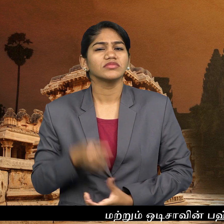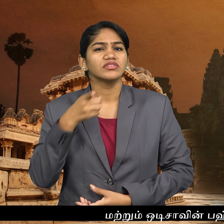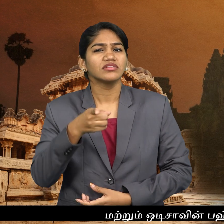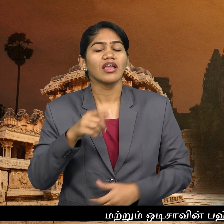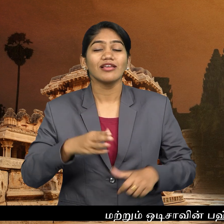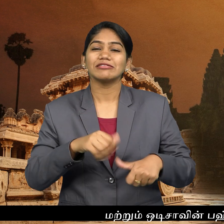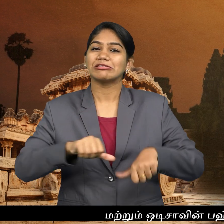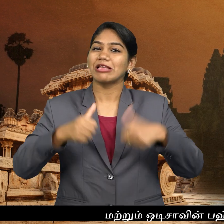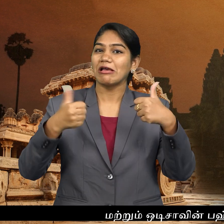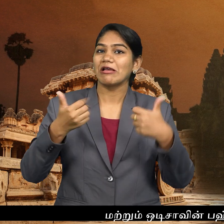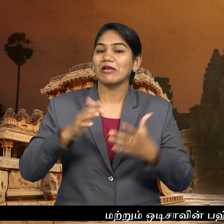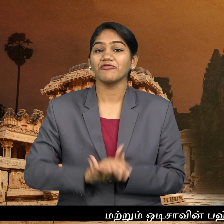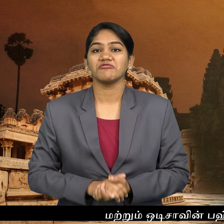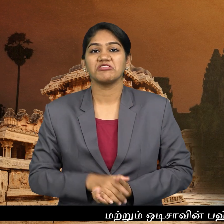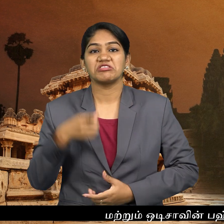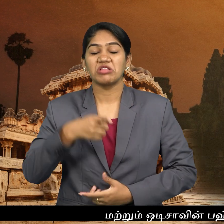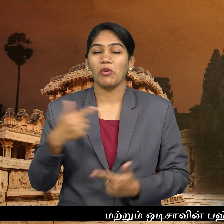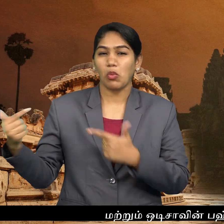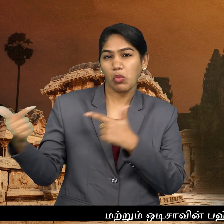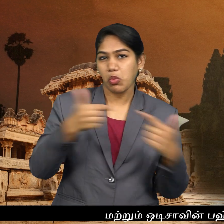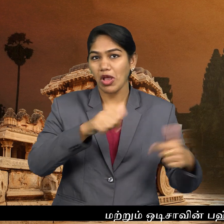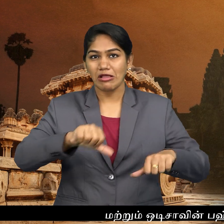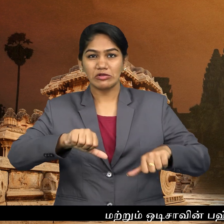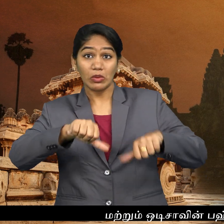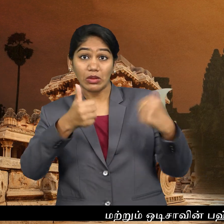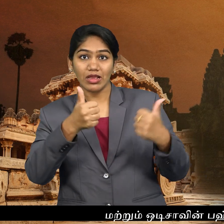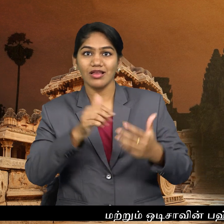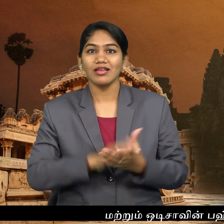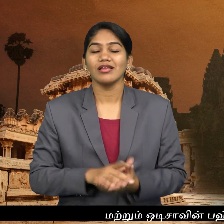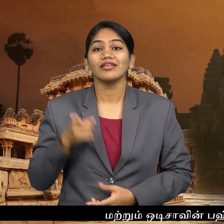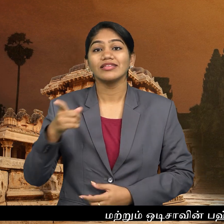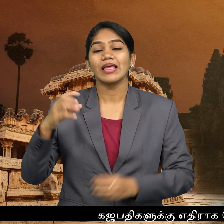மற்றும் ஒடிசாவின் பக்மனி சுல்தான்கள் மற்றும்